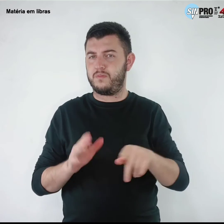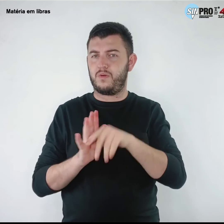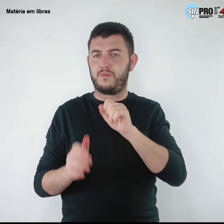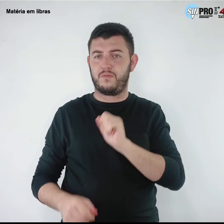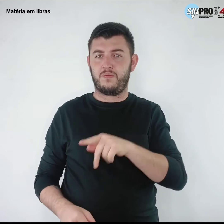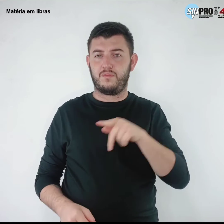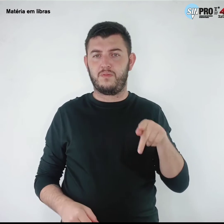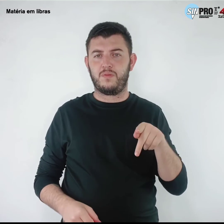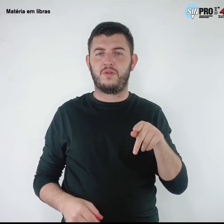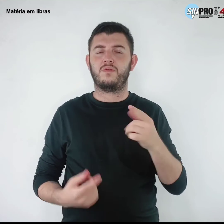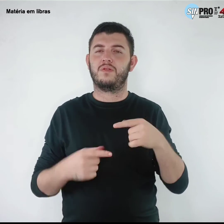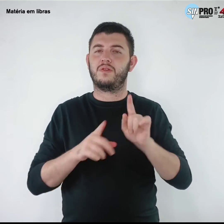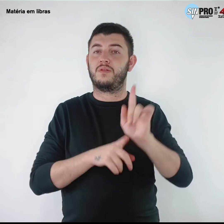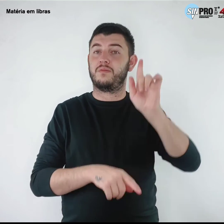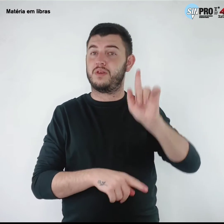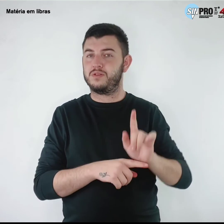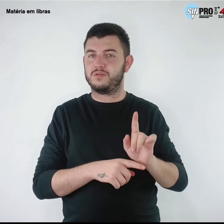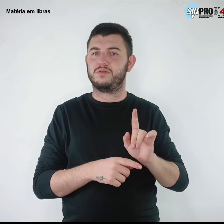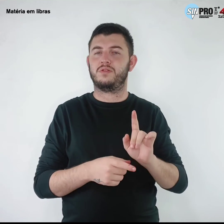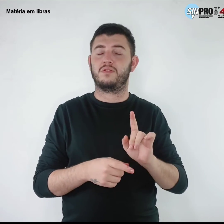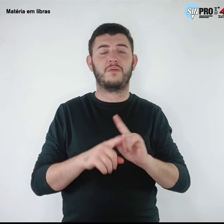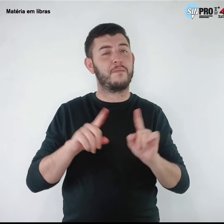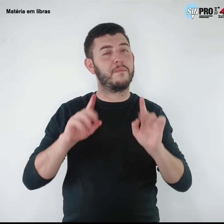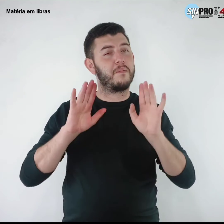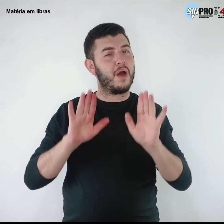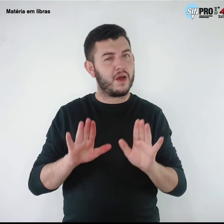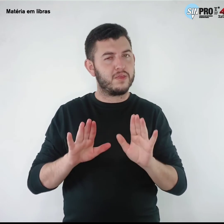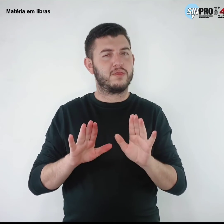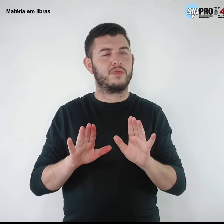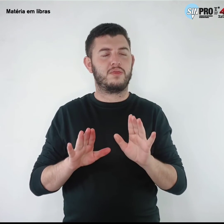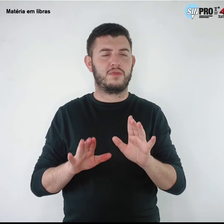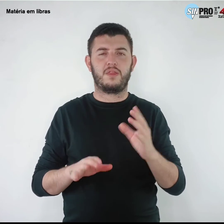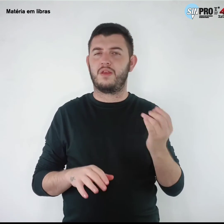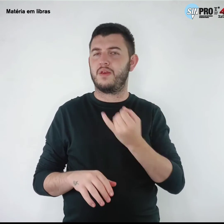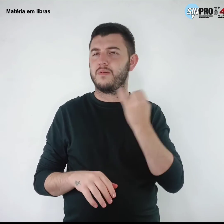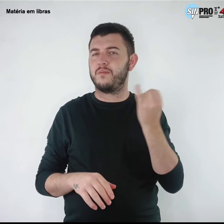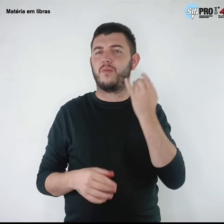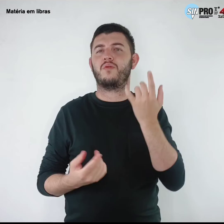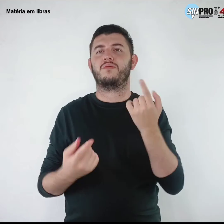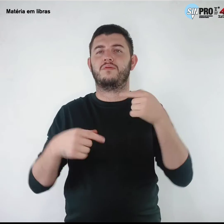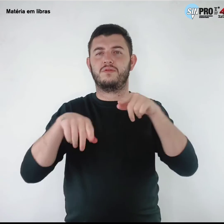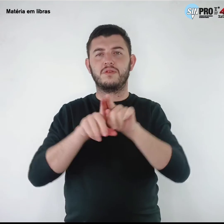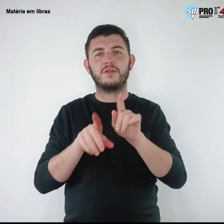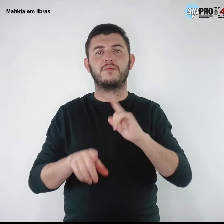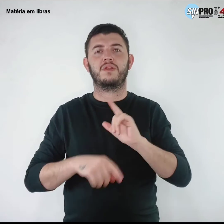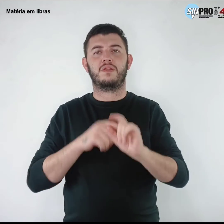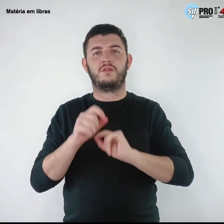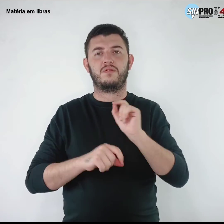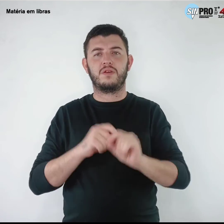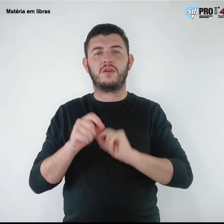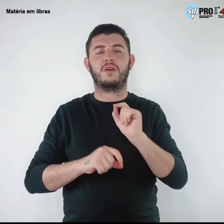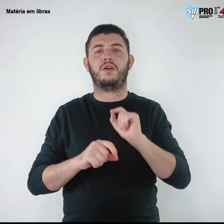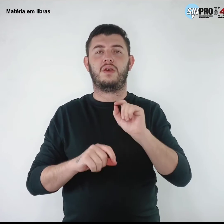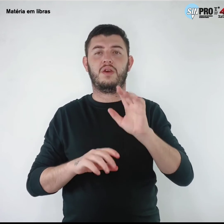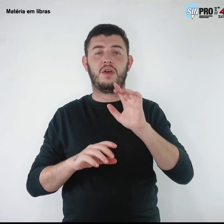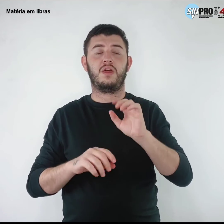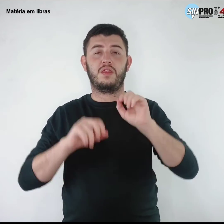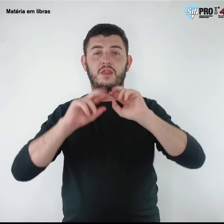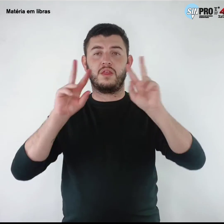professores e gestores, mas é essencial que a apropriação desses